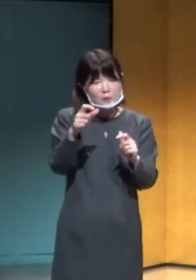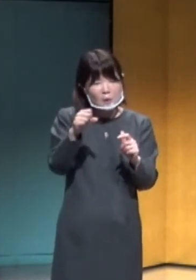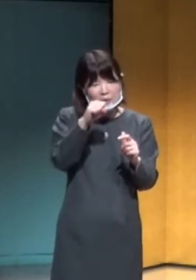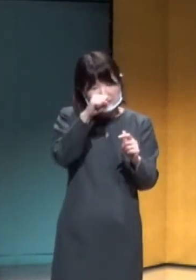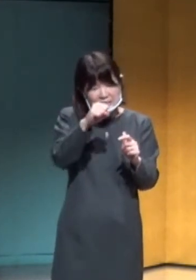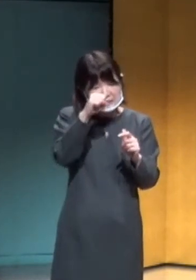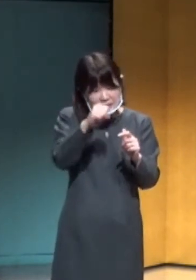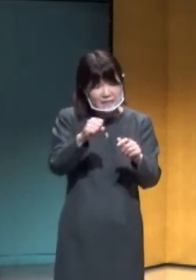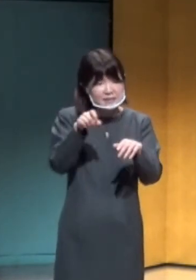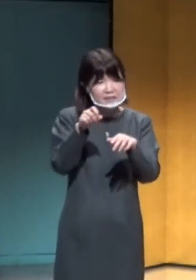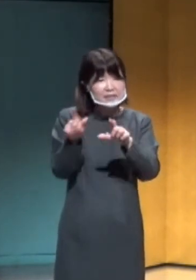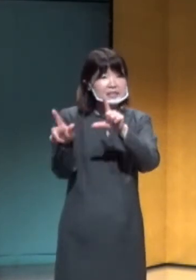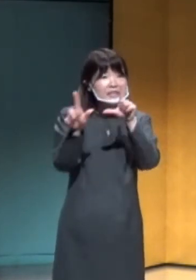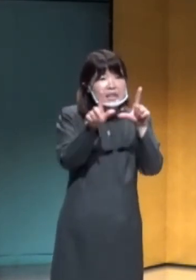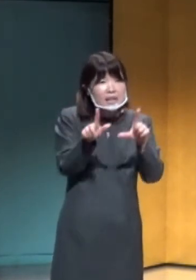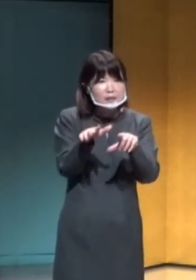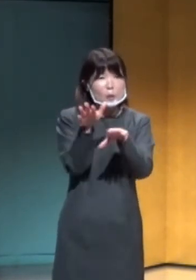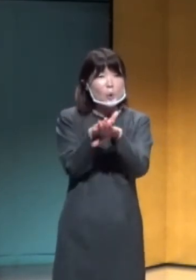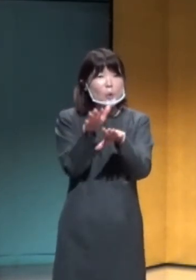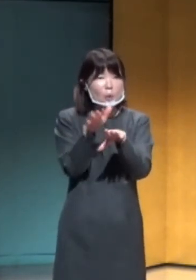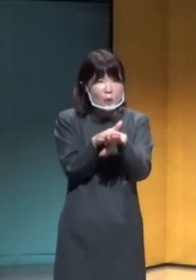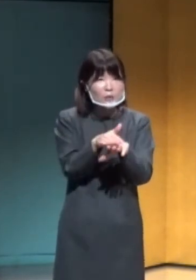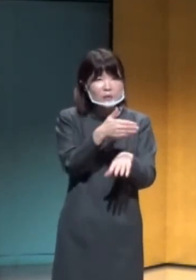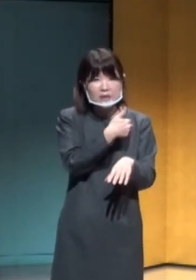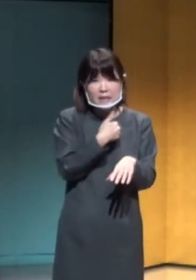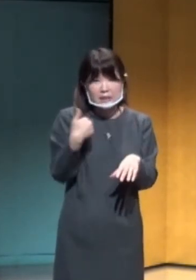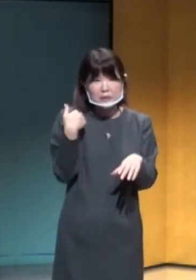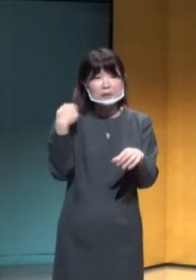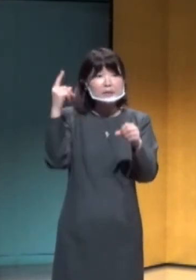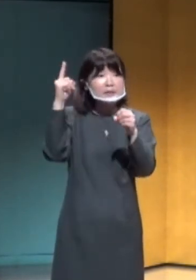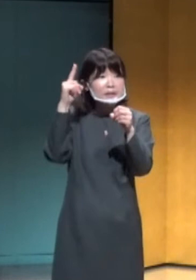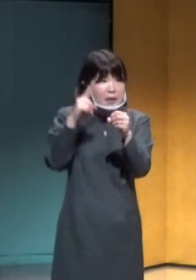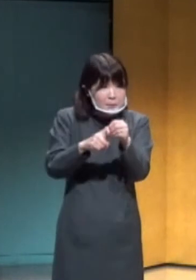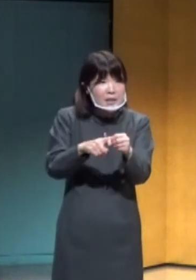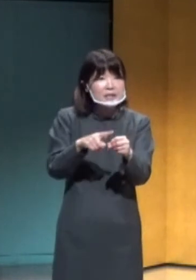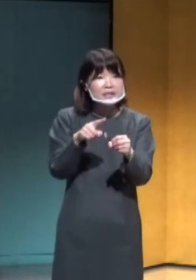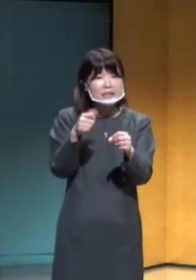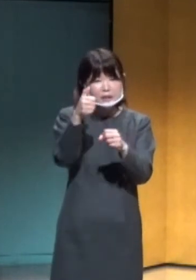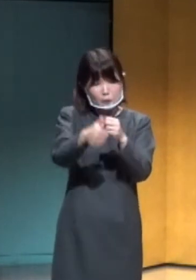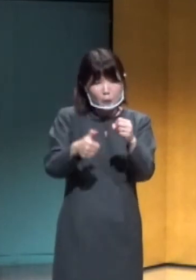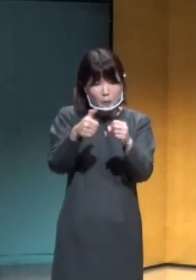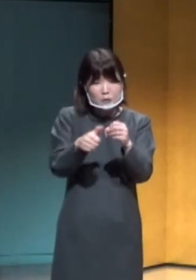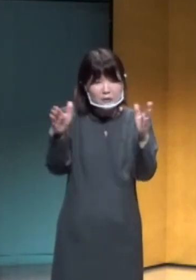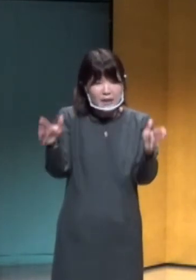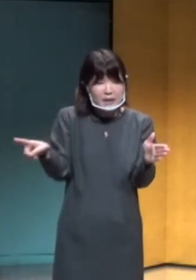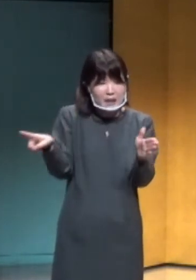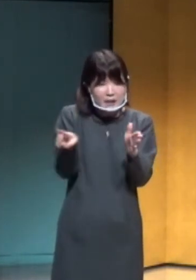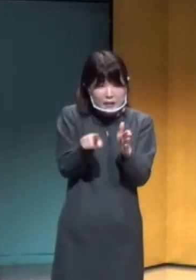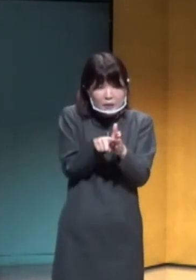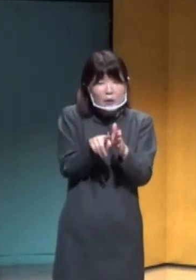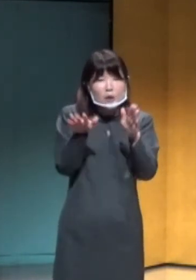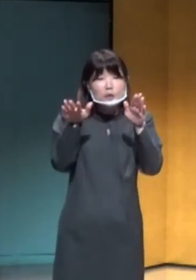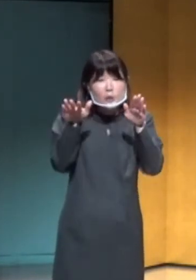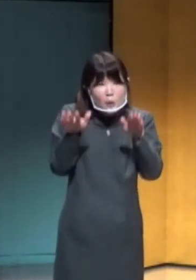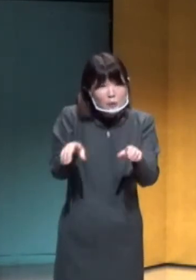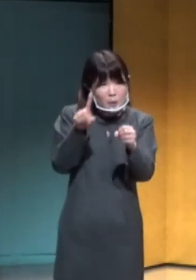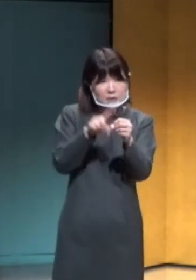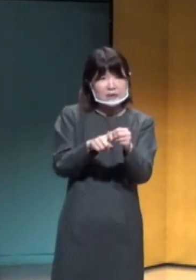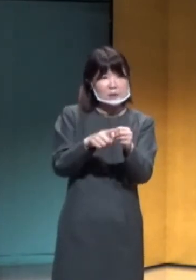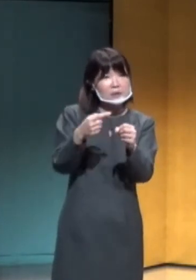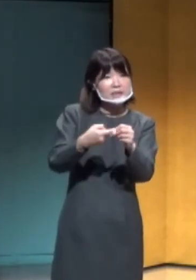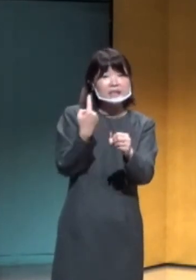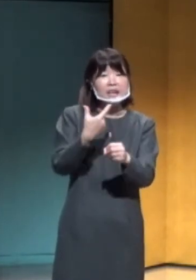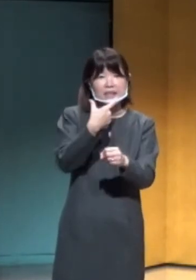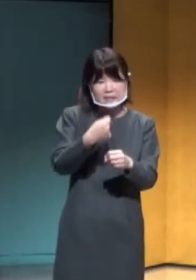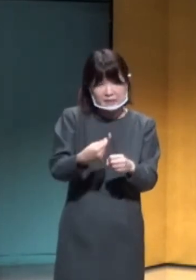50周年をまずは第二創業の第一歩とさせていただく、このことがこの暦にあやか